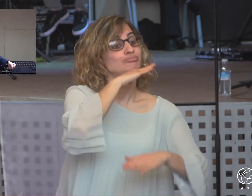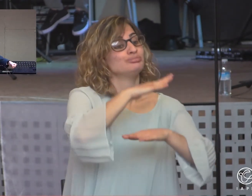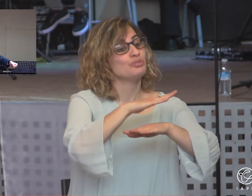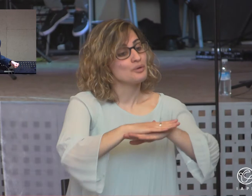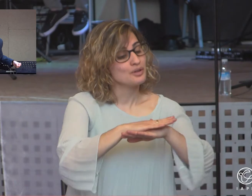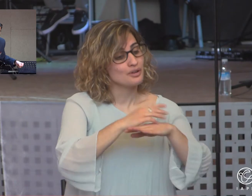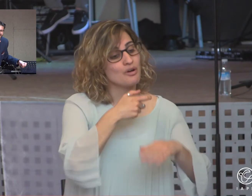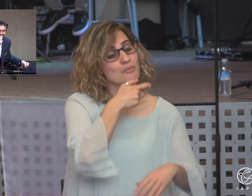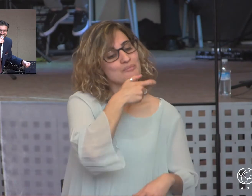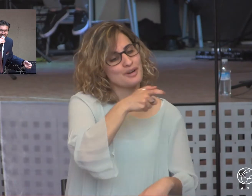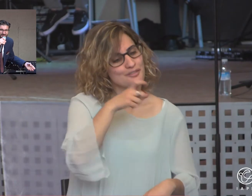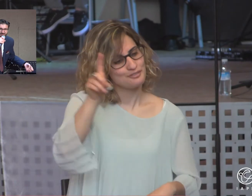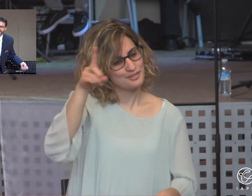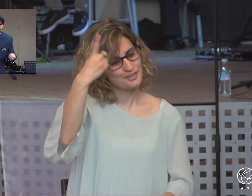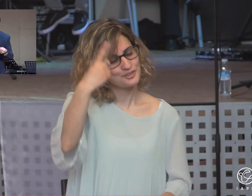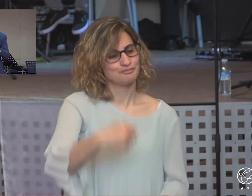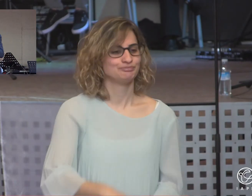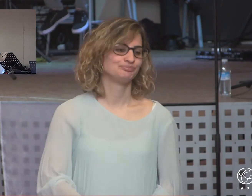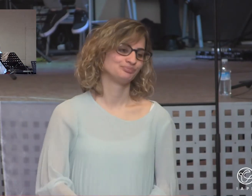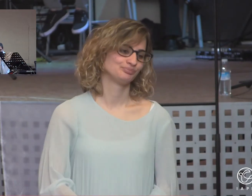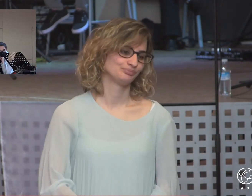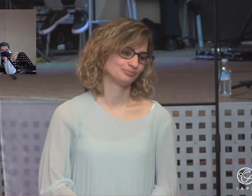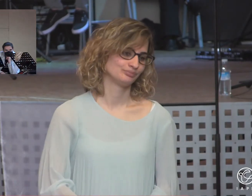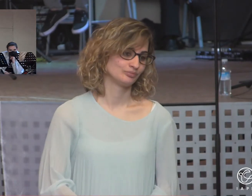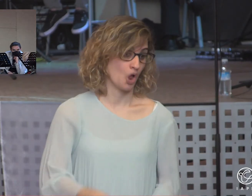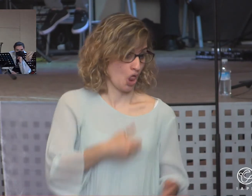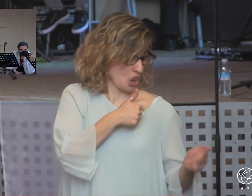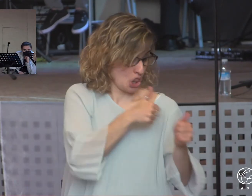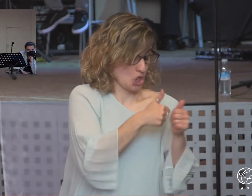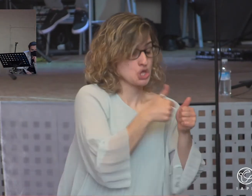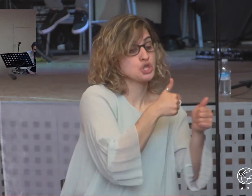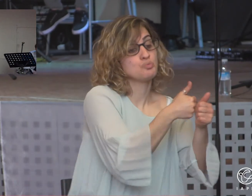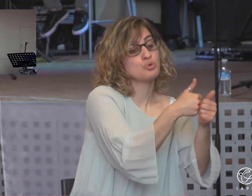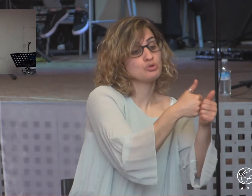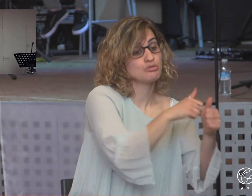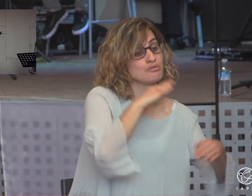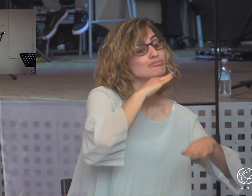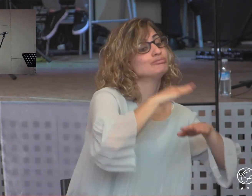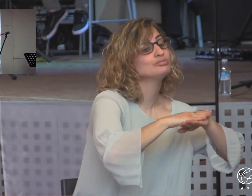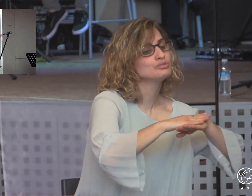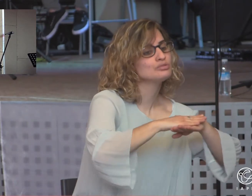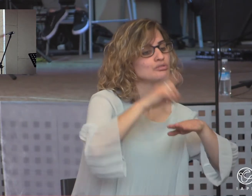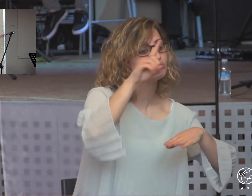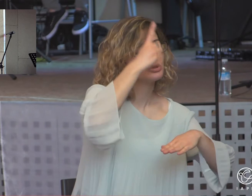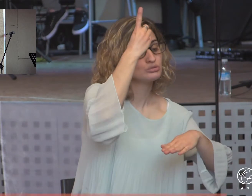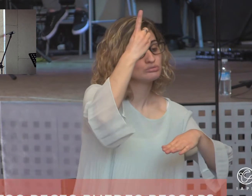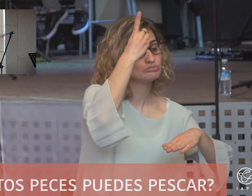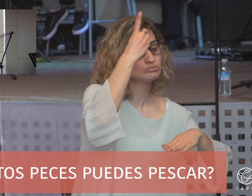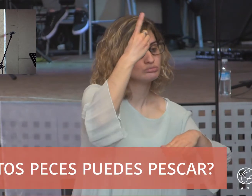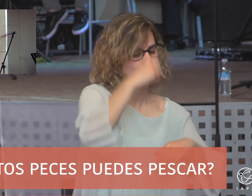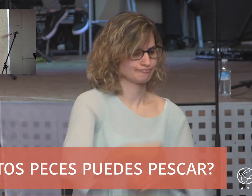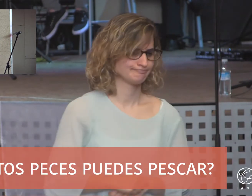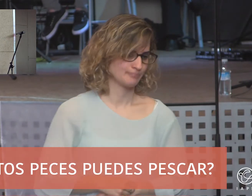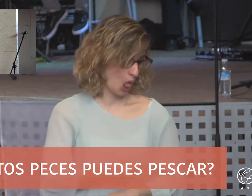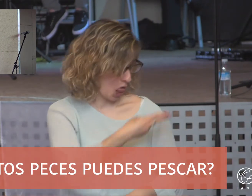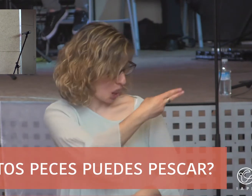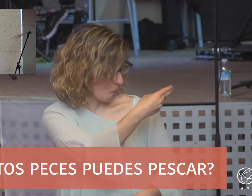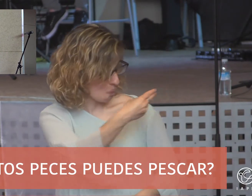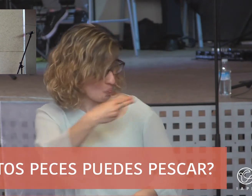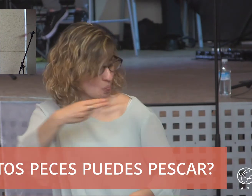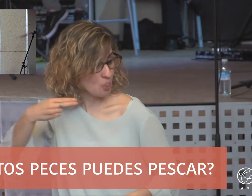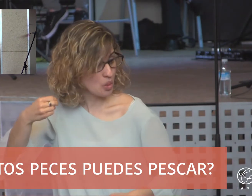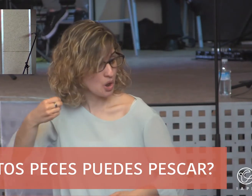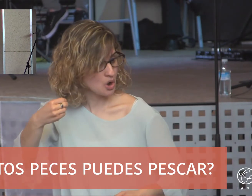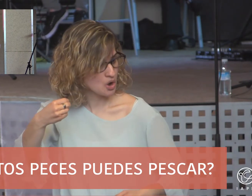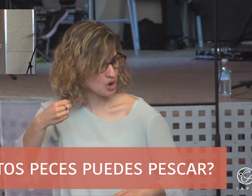pasó? Que no podían sacarlas de la cantidad de peces que había. ¿Cuántos peces crees que